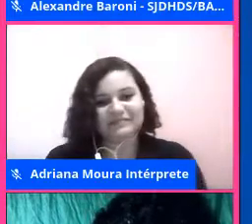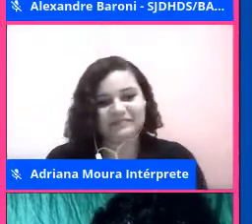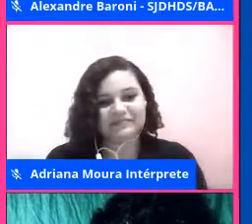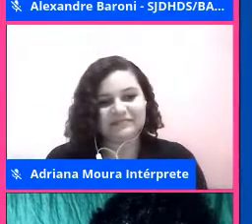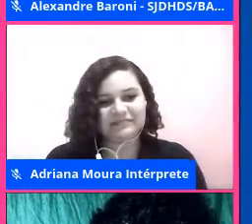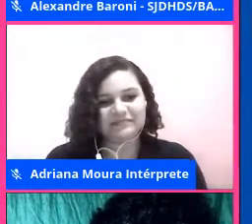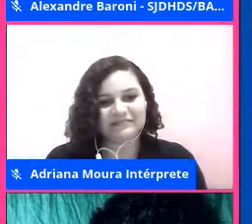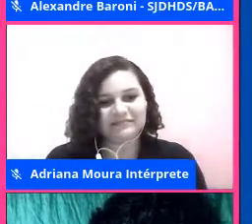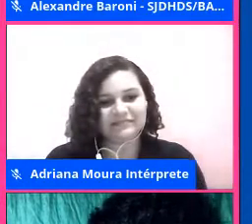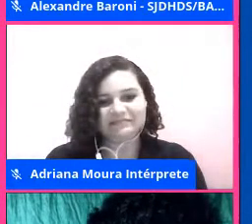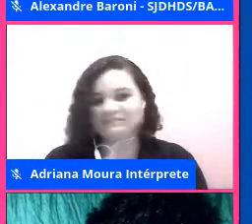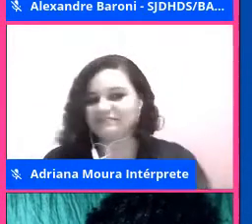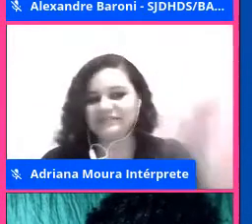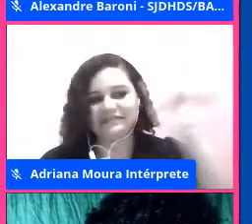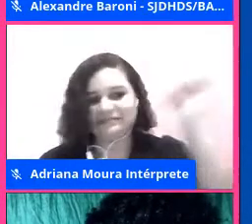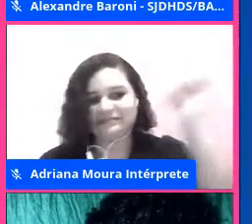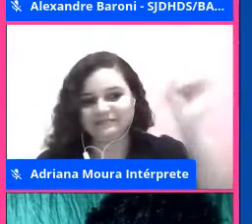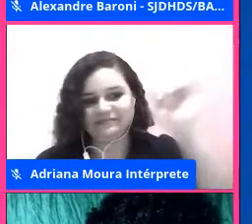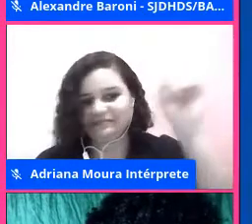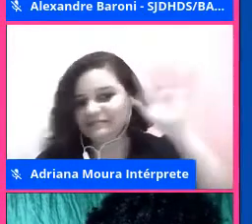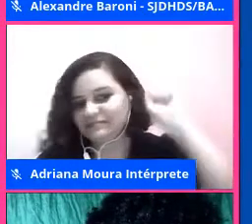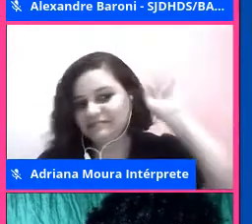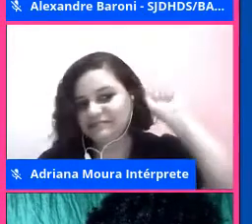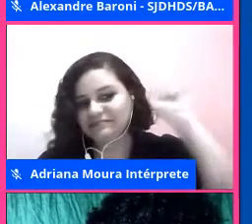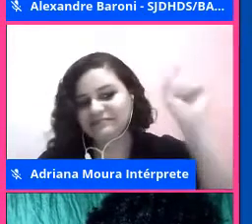Está dando para ouvir o áudio?